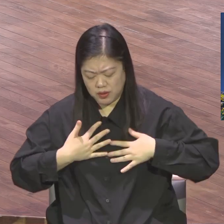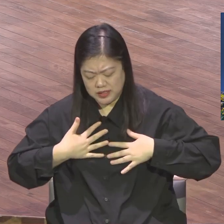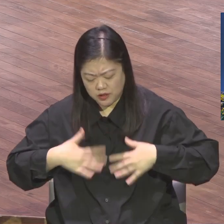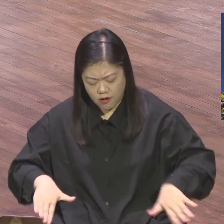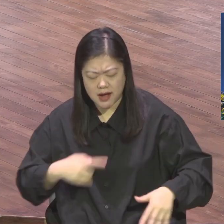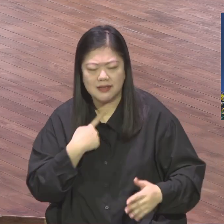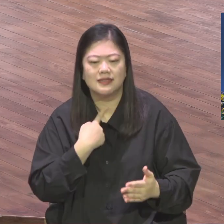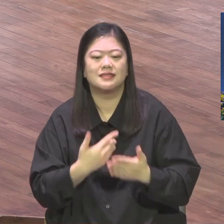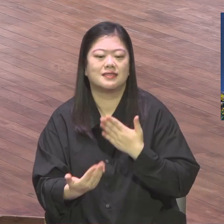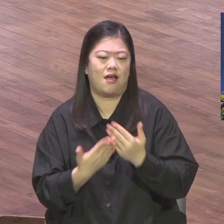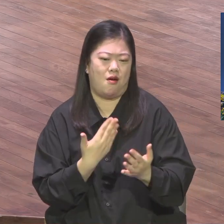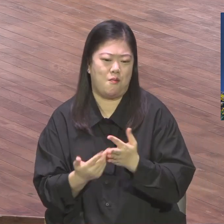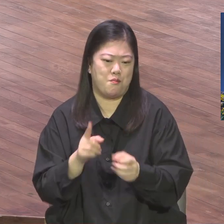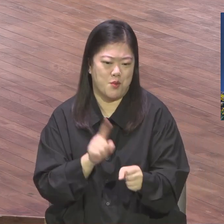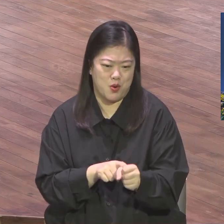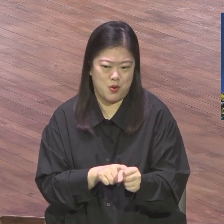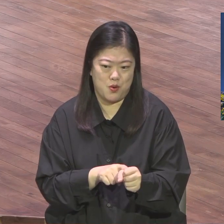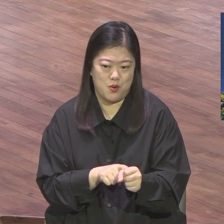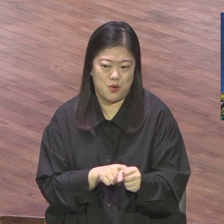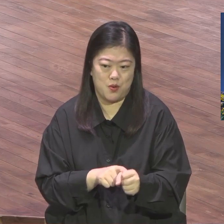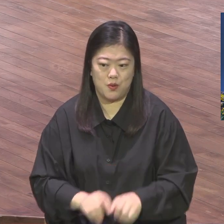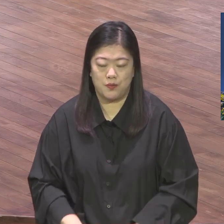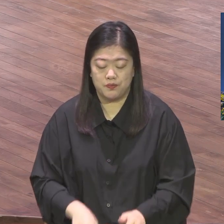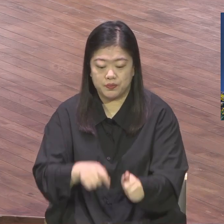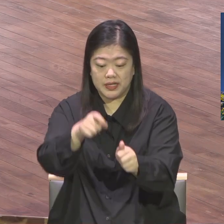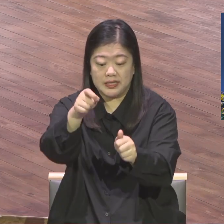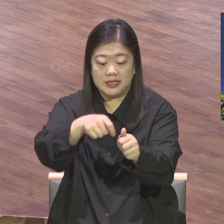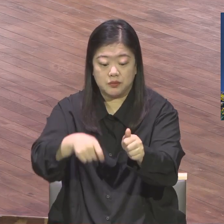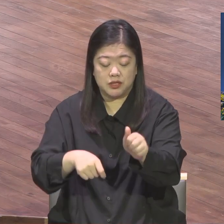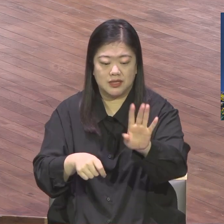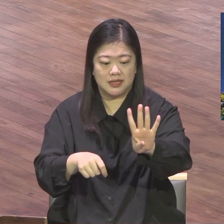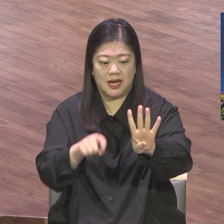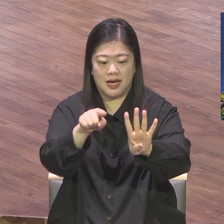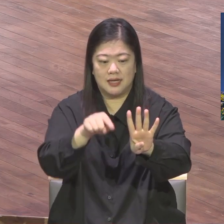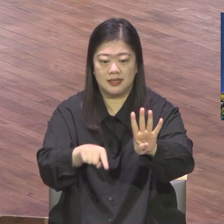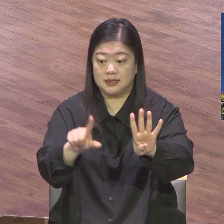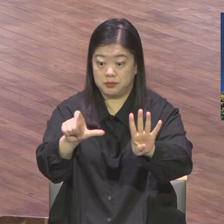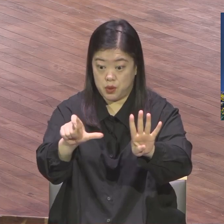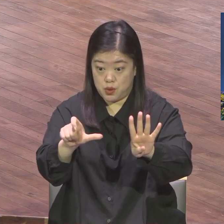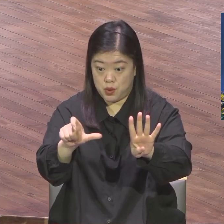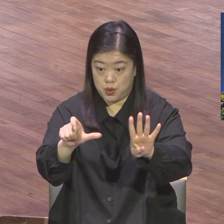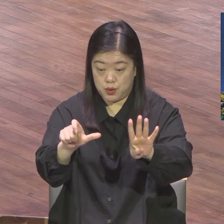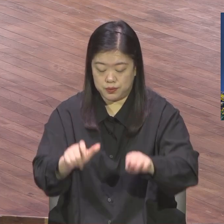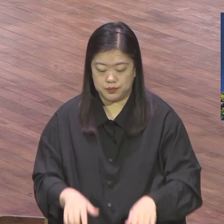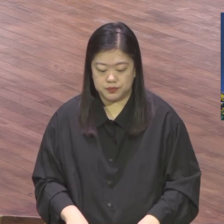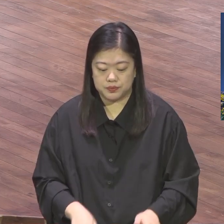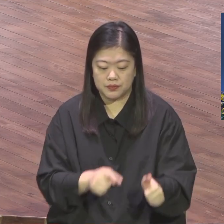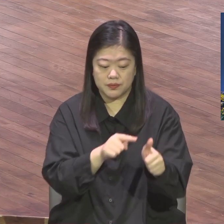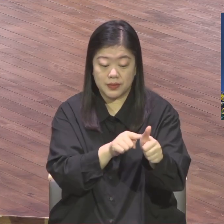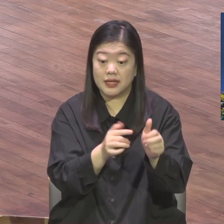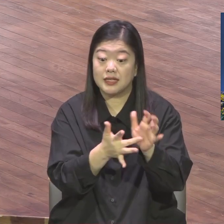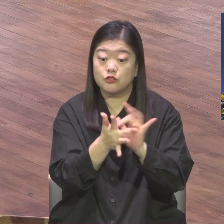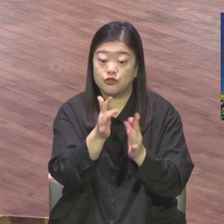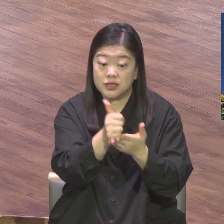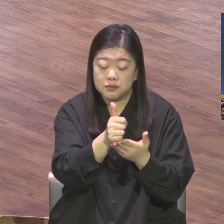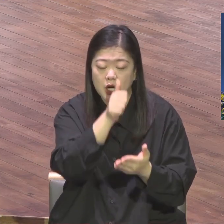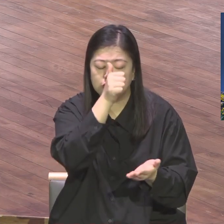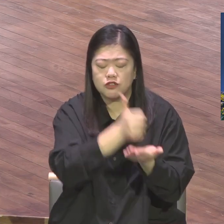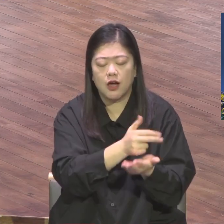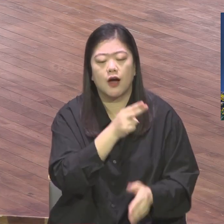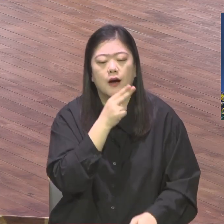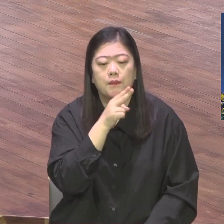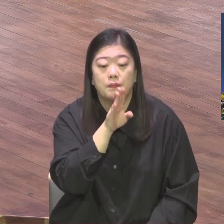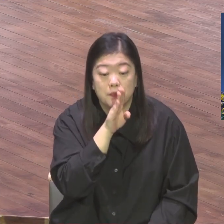체험하기 위하며. 히브리 4장 15절에 예수님께서는 죄는 없으신 분이지만 모든 일에